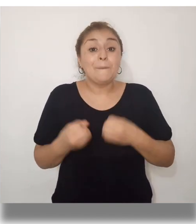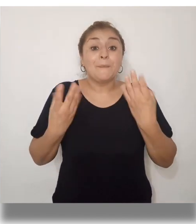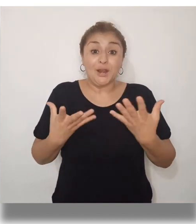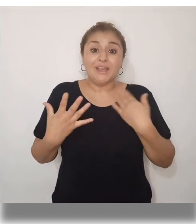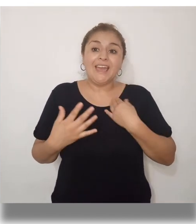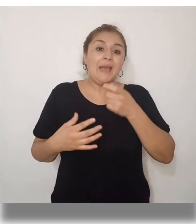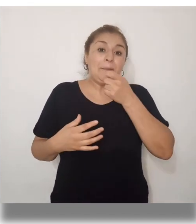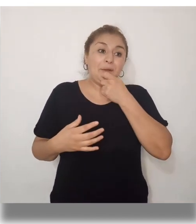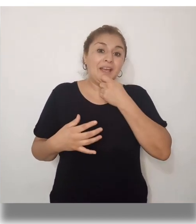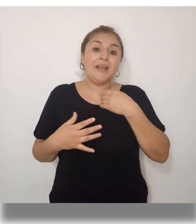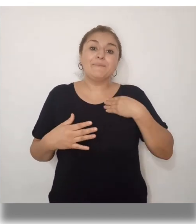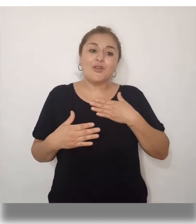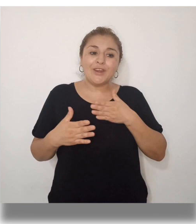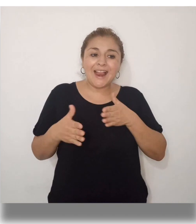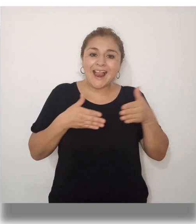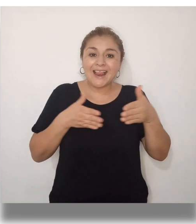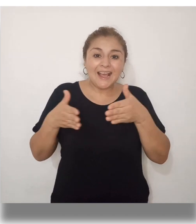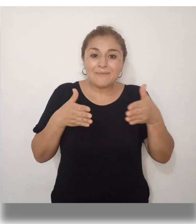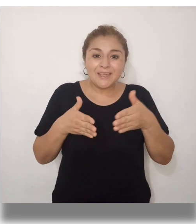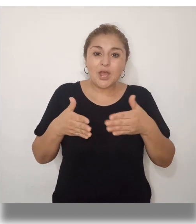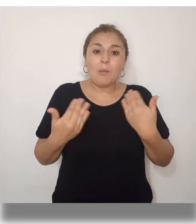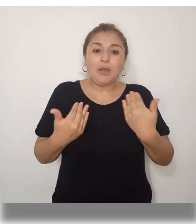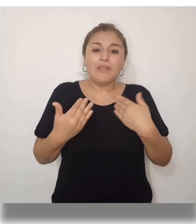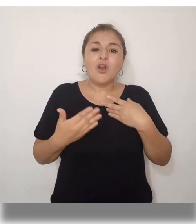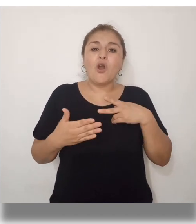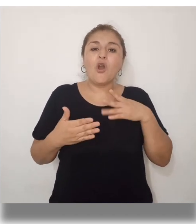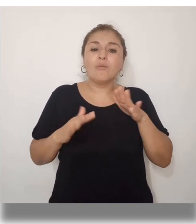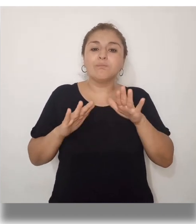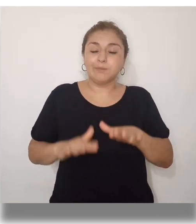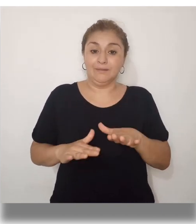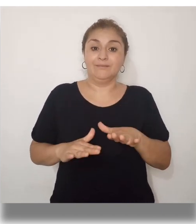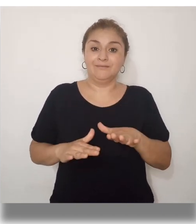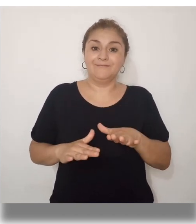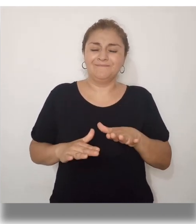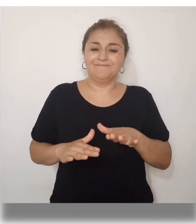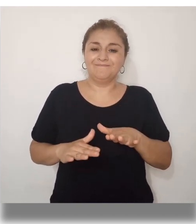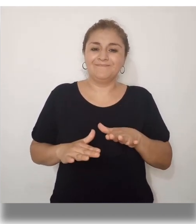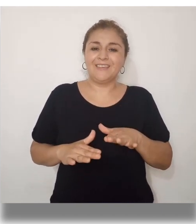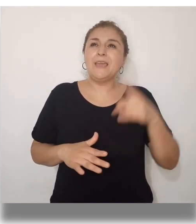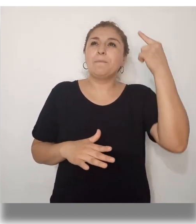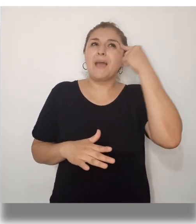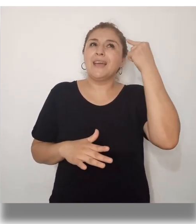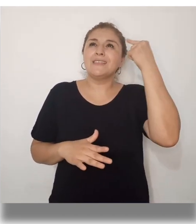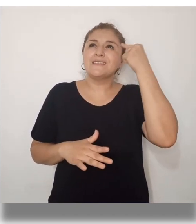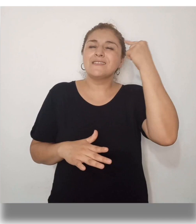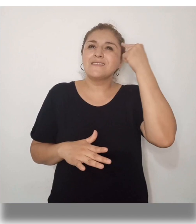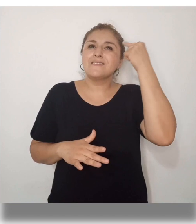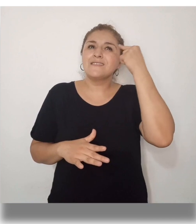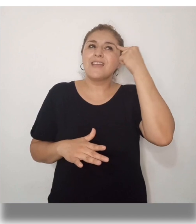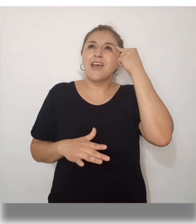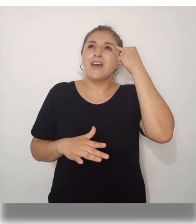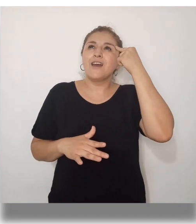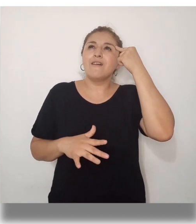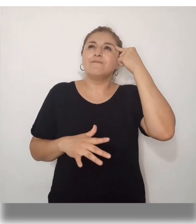camino nos permite reflexionar hacer un balance o